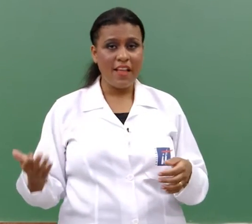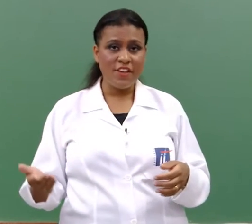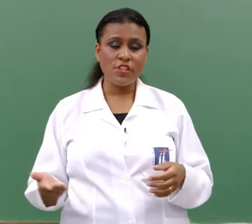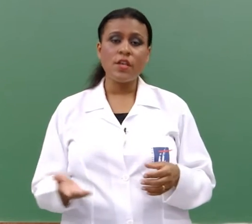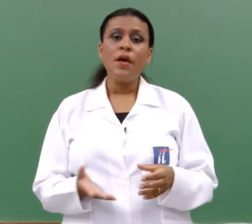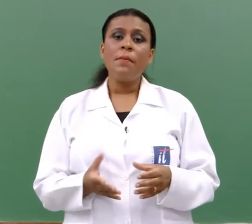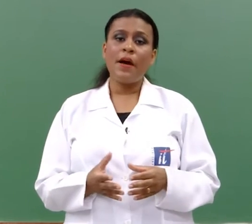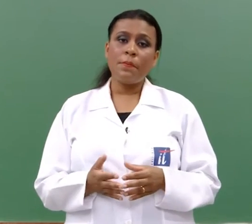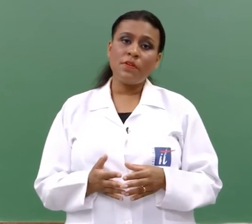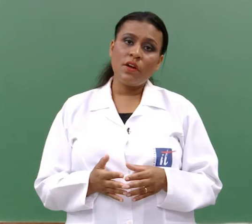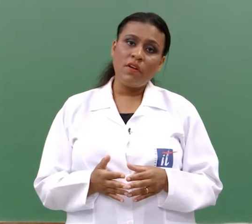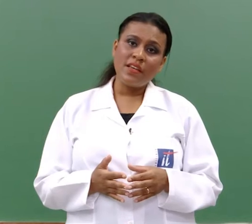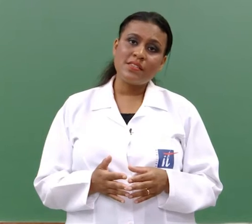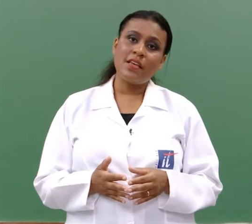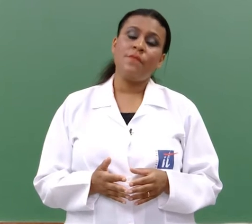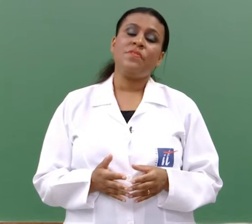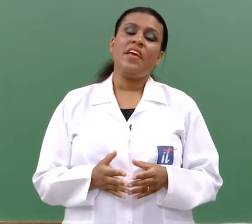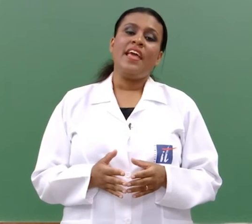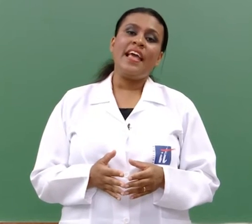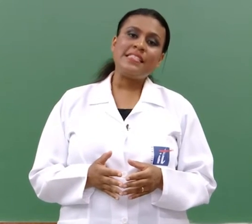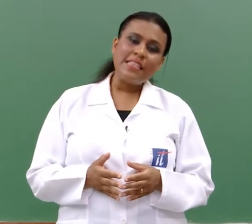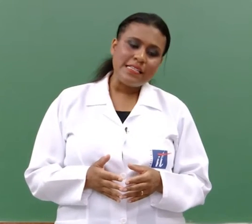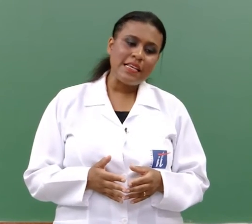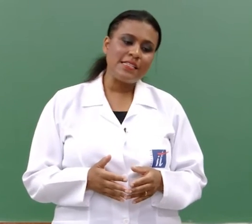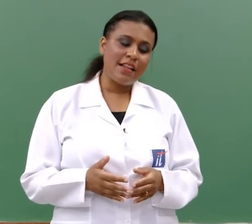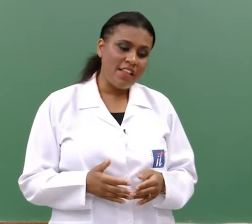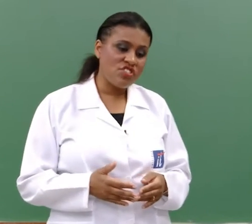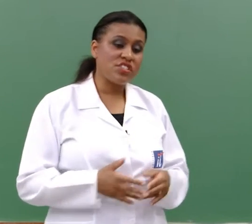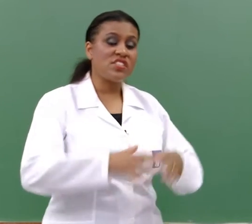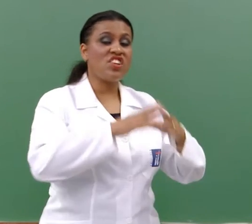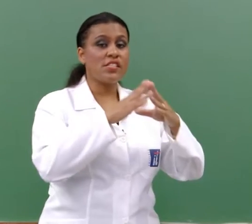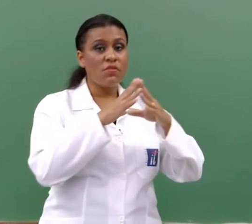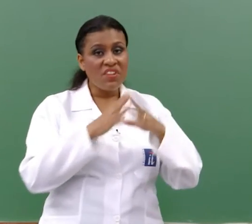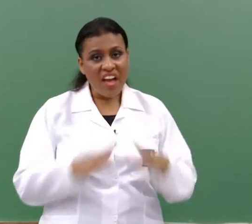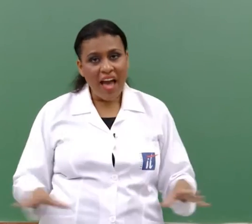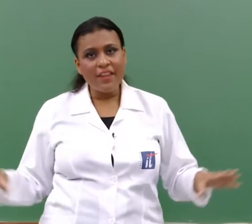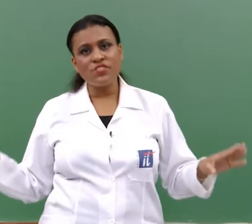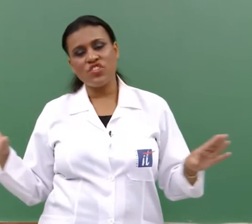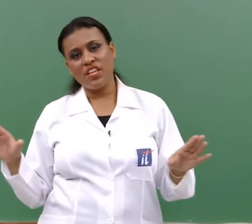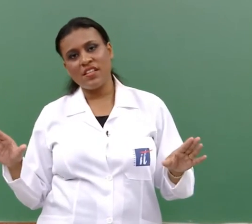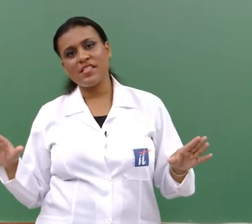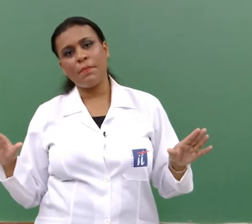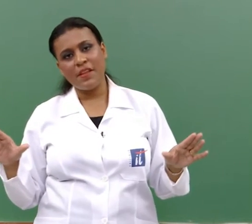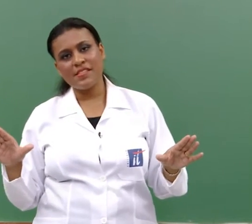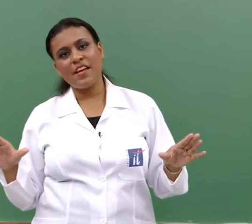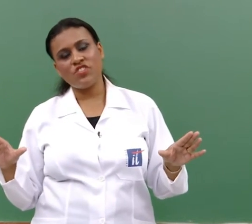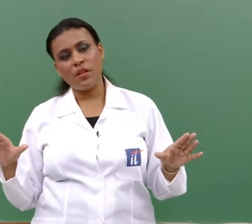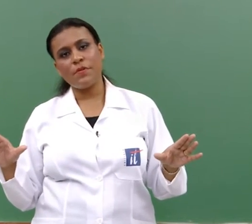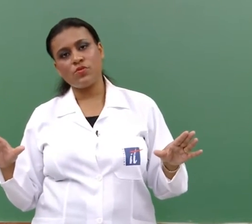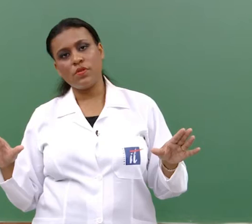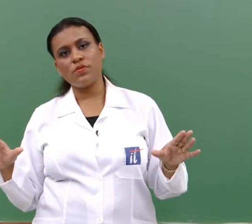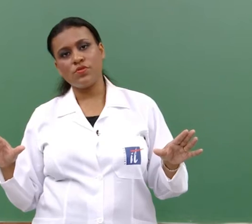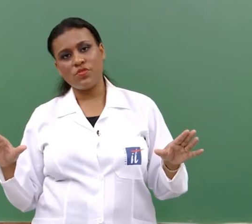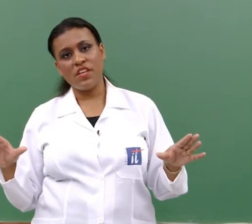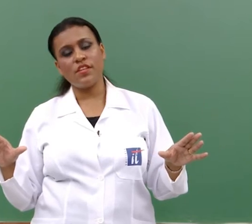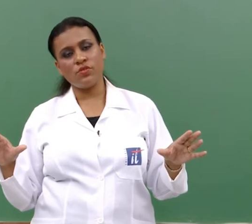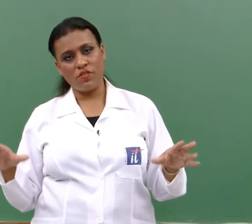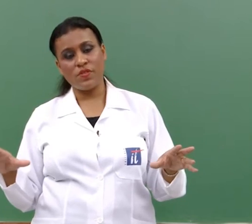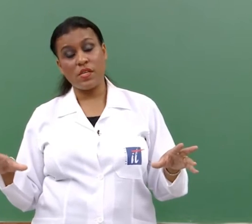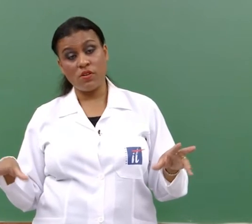estratégias para poder conhecer. Existem estratégias que já são garantidas na aprendizagem da pessoa com surdez ou deficiência